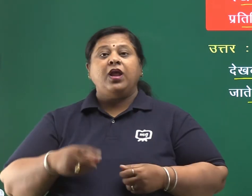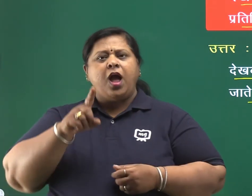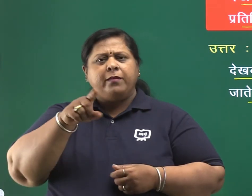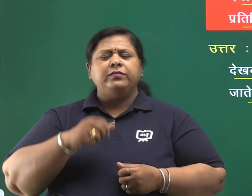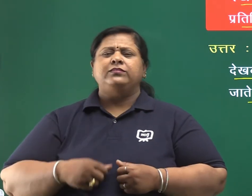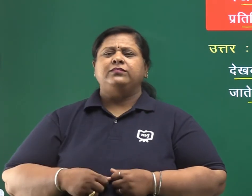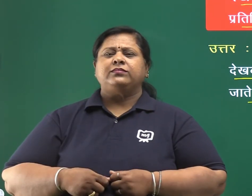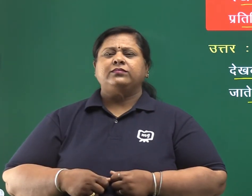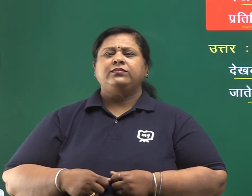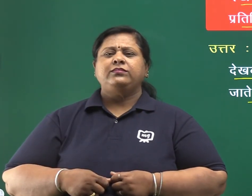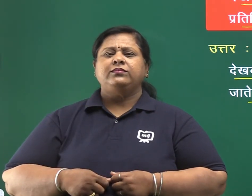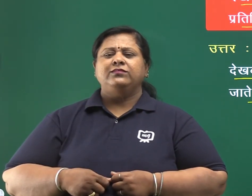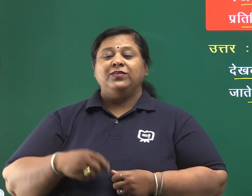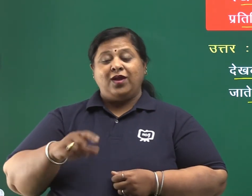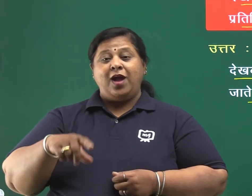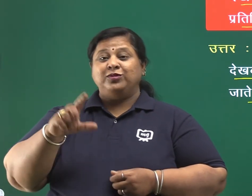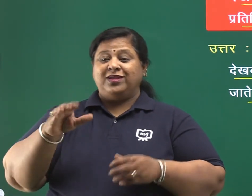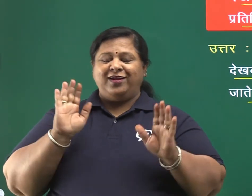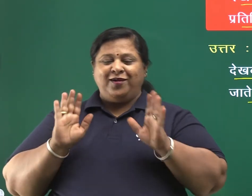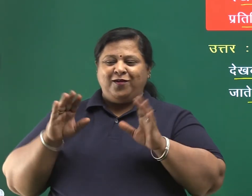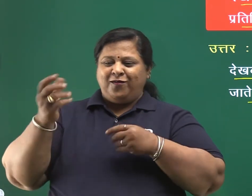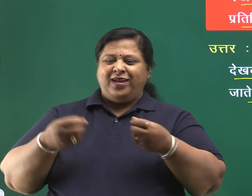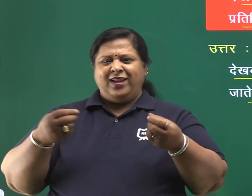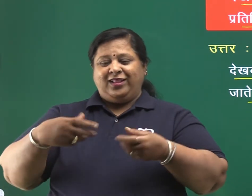आप उससे खिलौने लेते हो